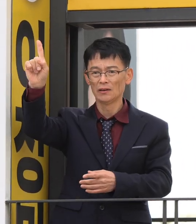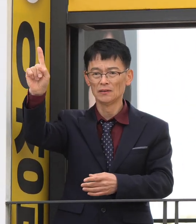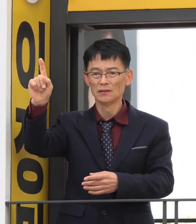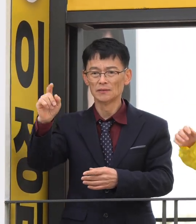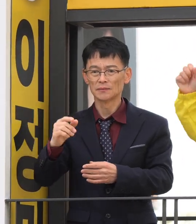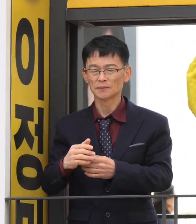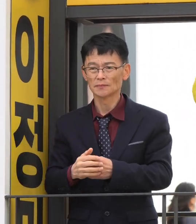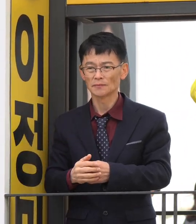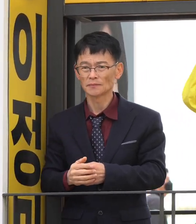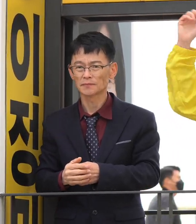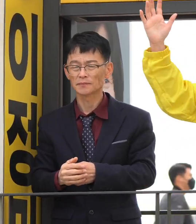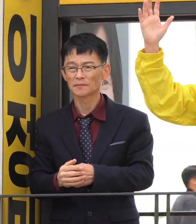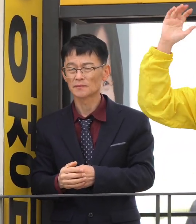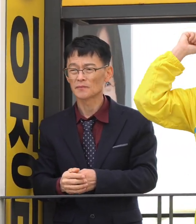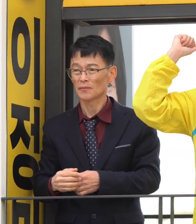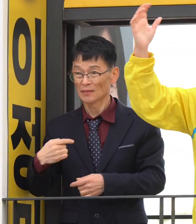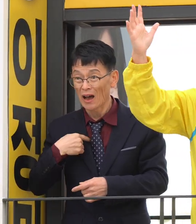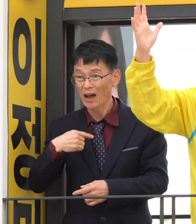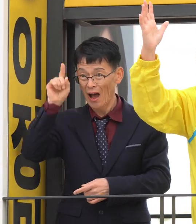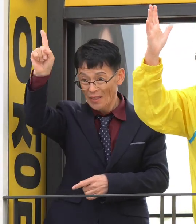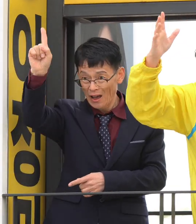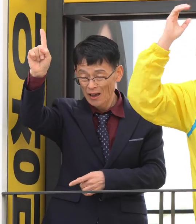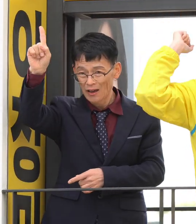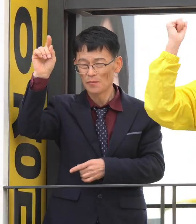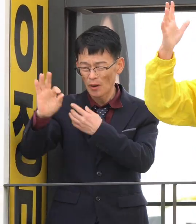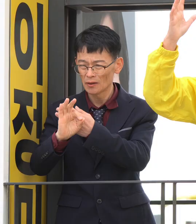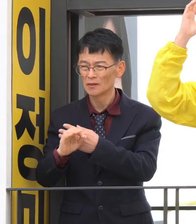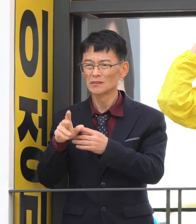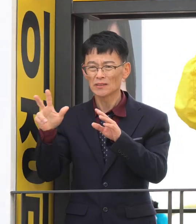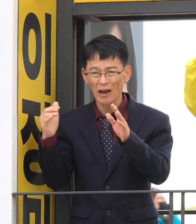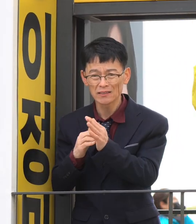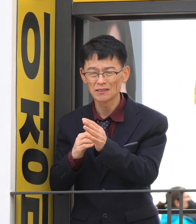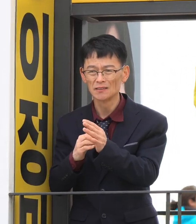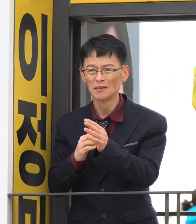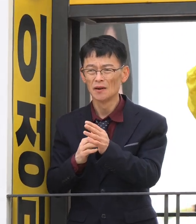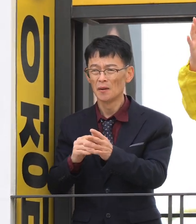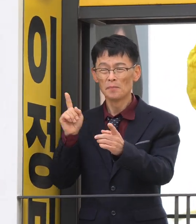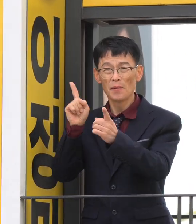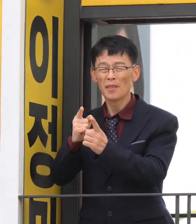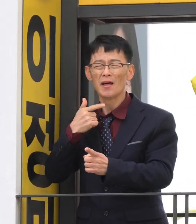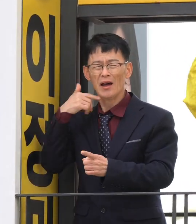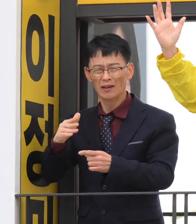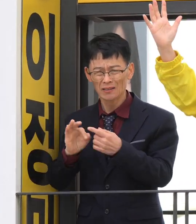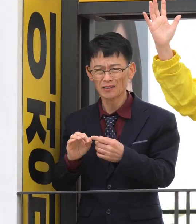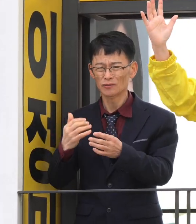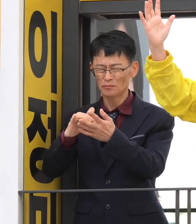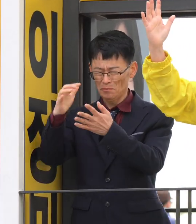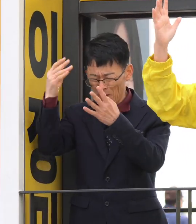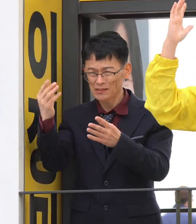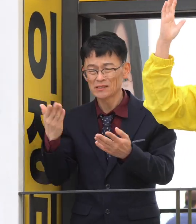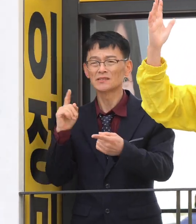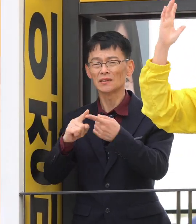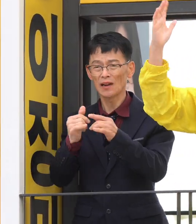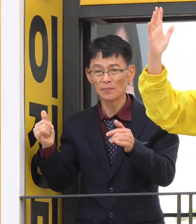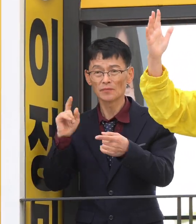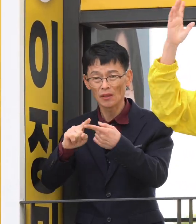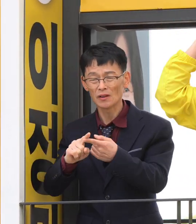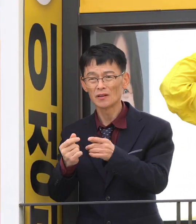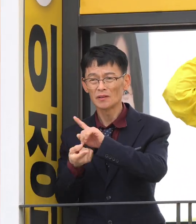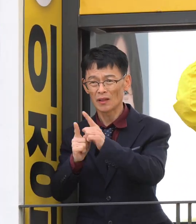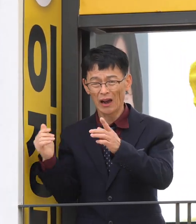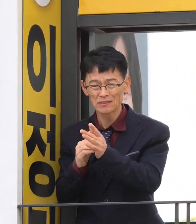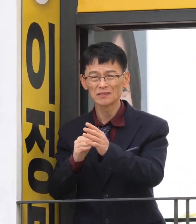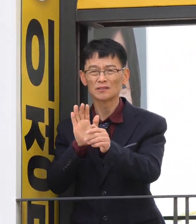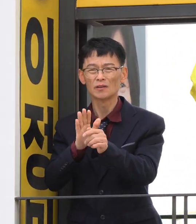것입니다. 이정미의 한 석은 이제껏 대변하지 못했던 수많은 일하는 사람들을